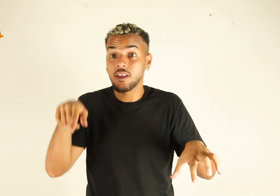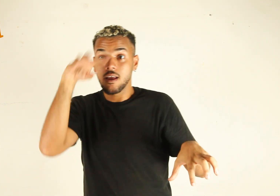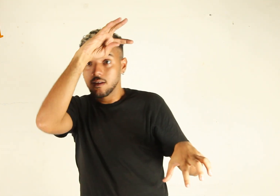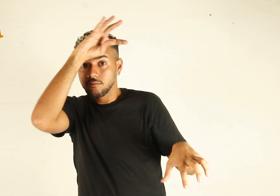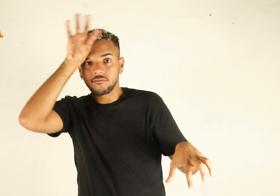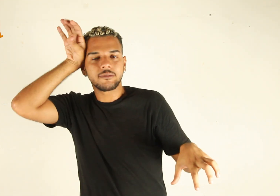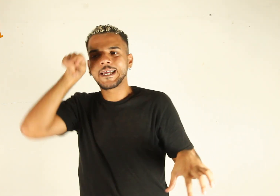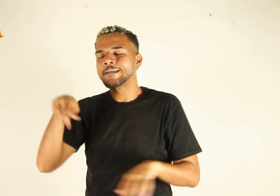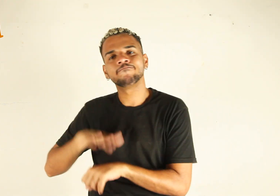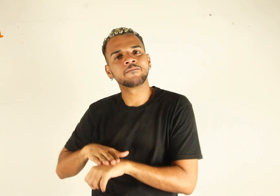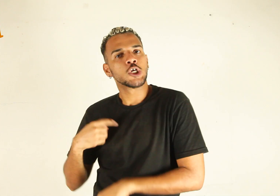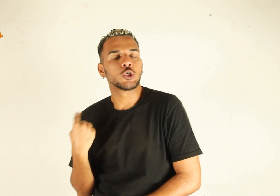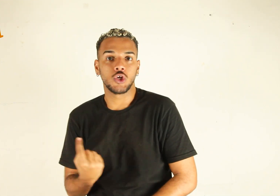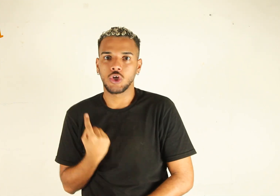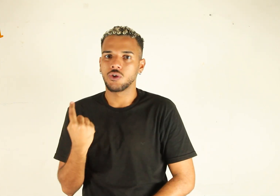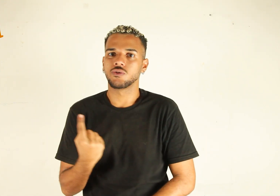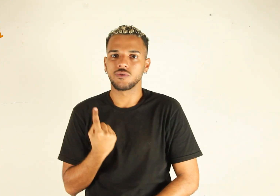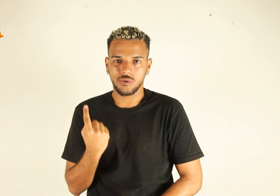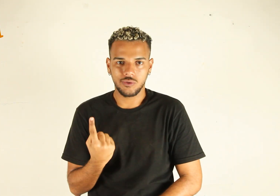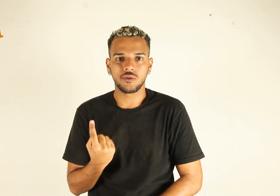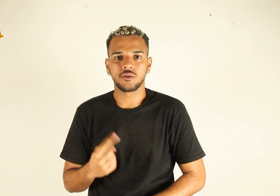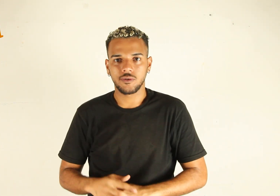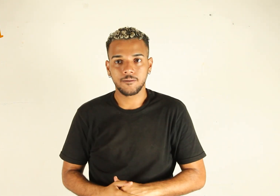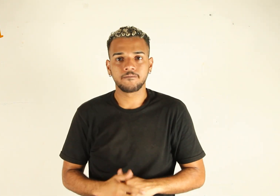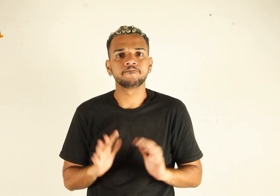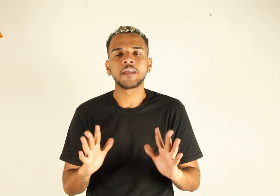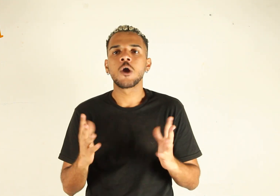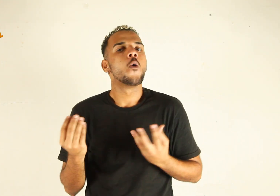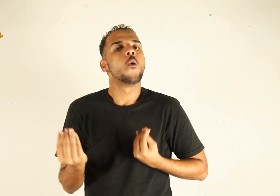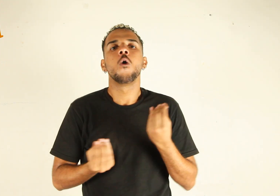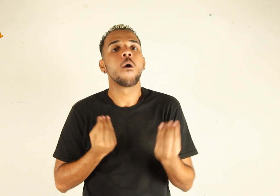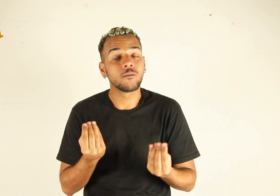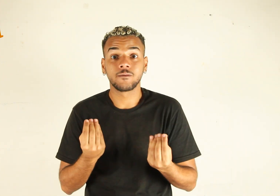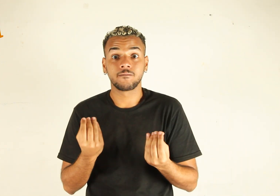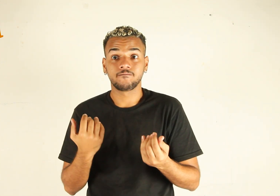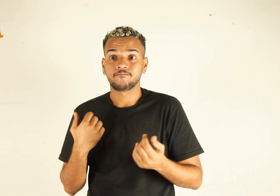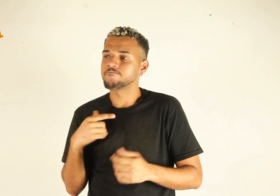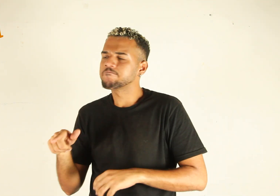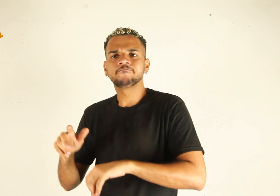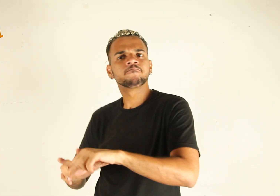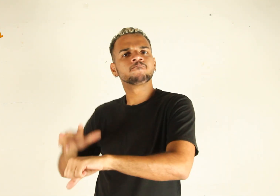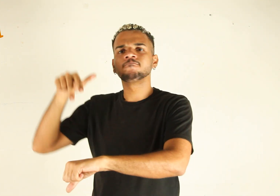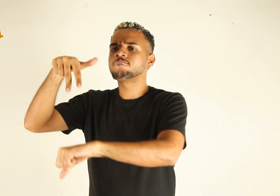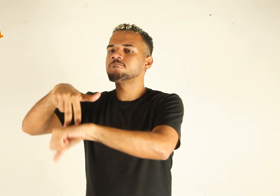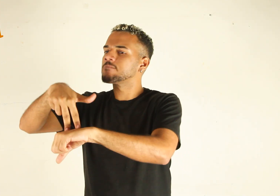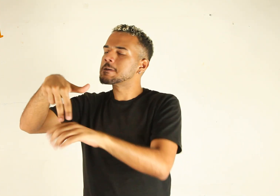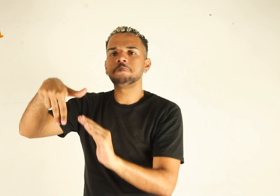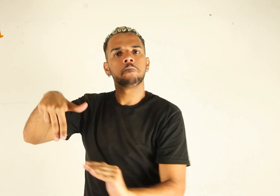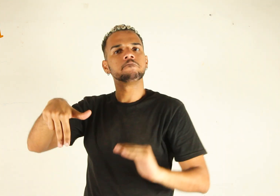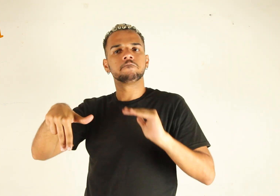forma admirável e buscou proteção junto ao Jaga Cassange, um poderoso e temido chefe da época, seu antigo